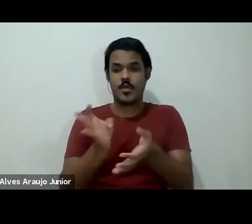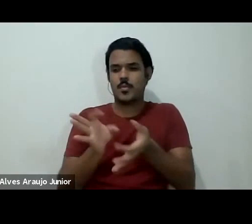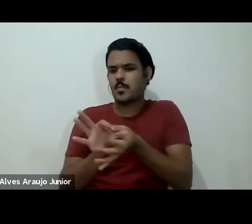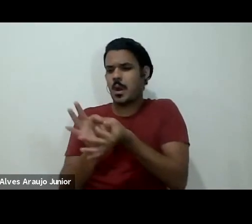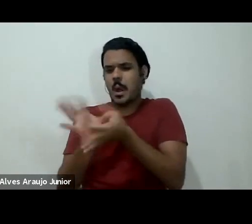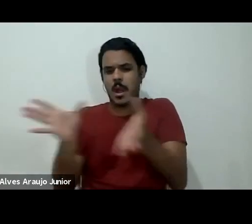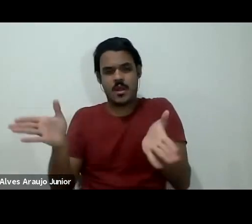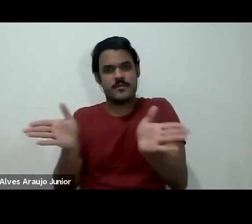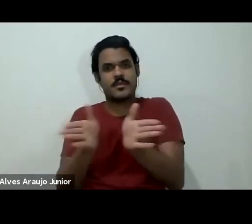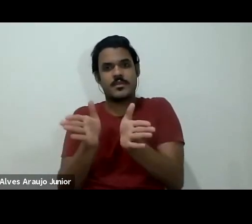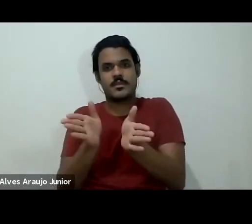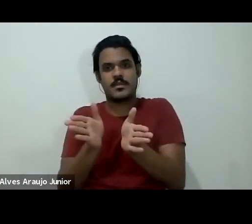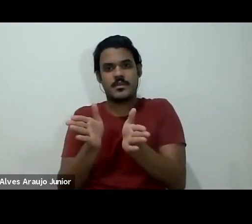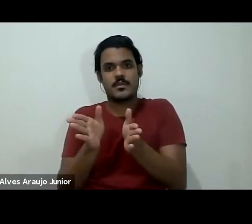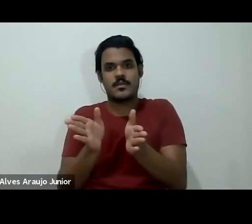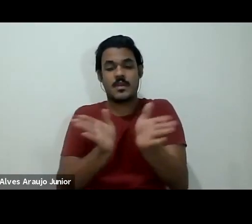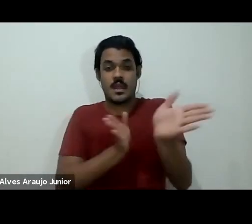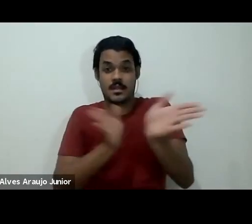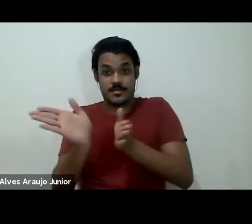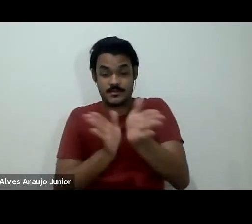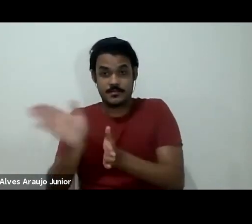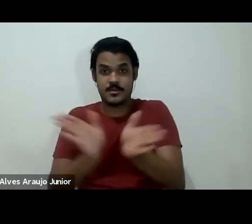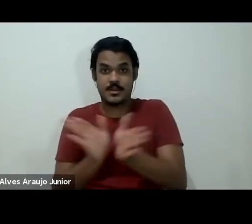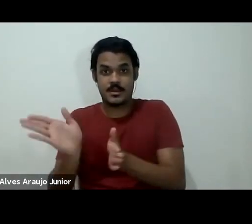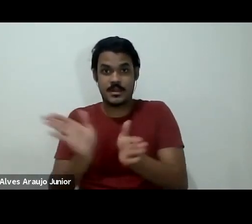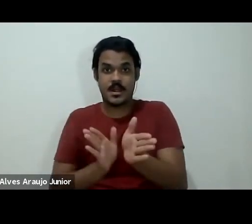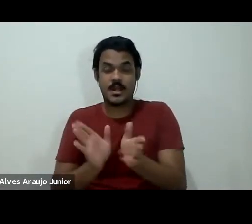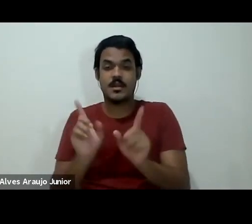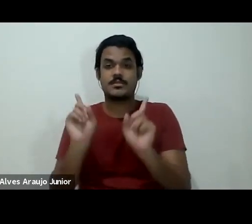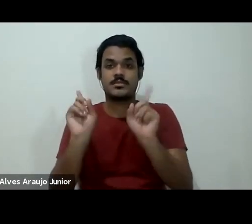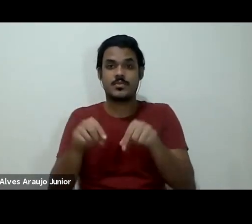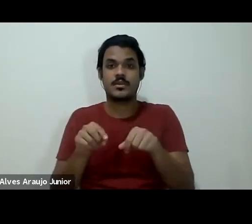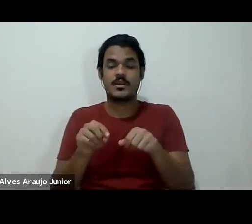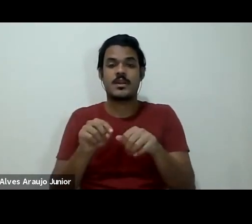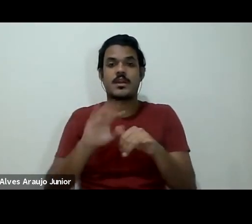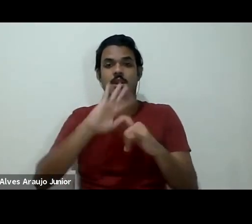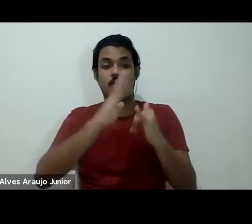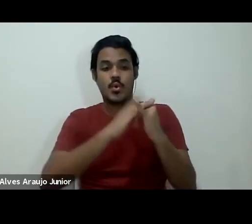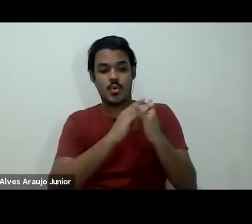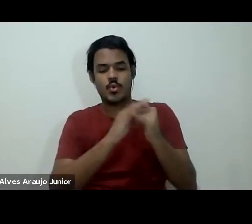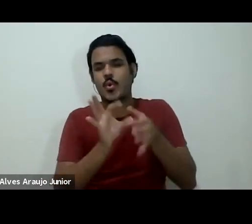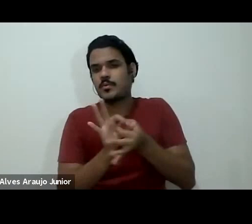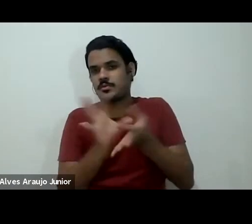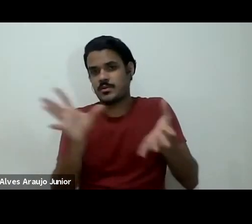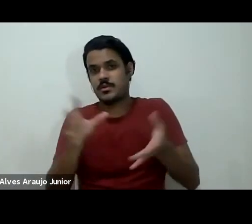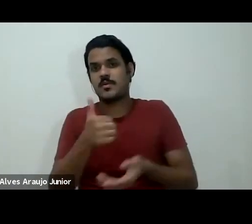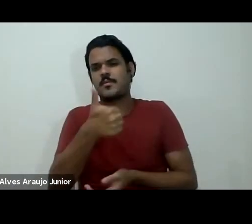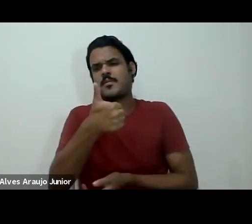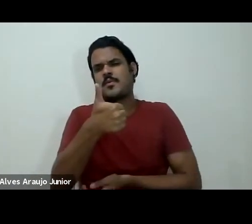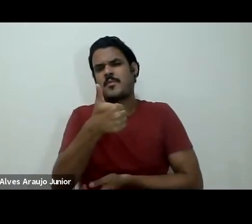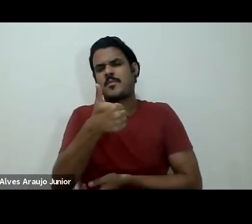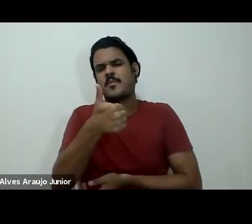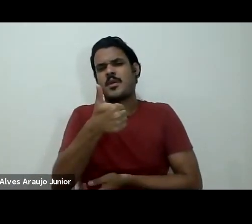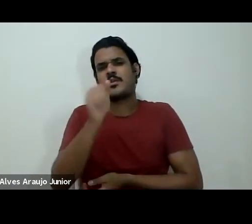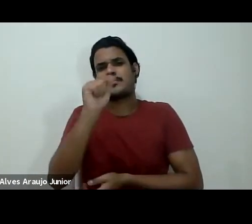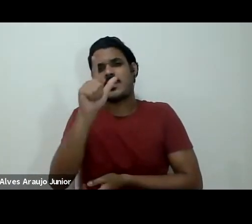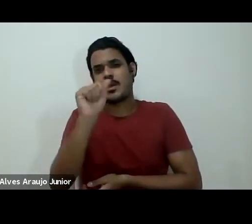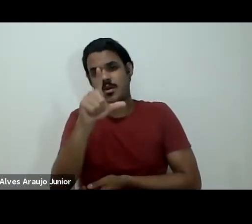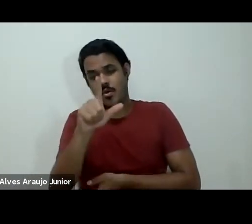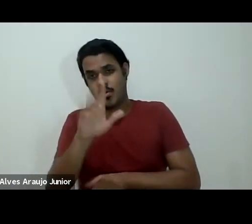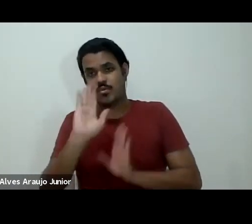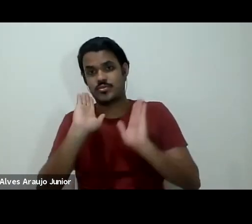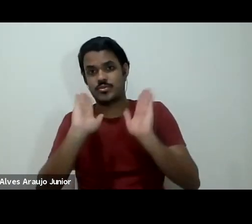versão dele com acessibilidade, como foi falado no início, já está lá disponível desde o dia 1º de agosto, com mais de 10